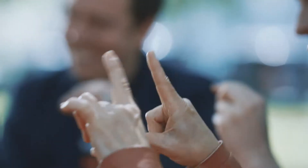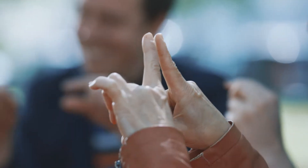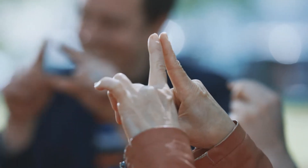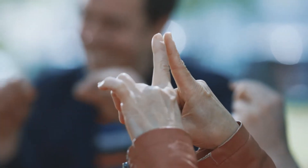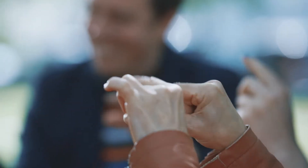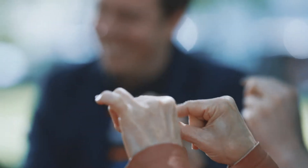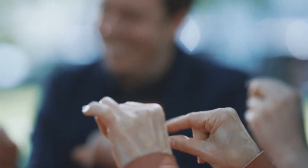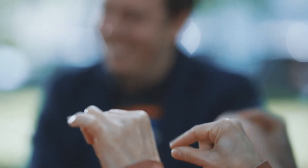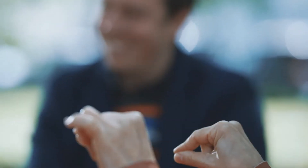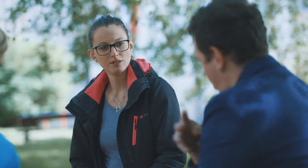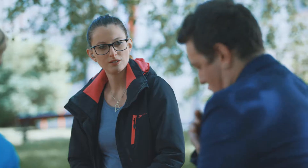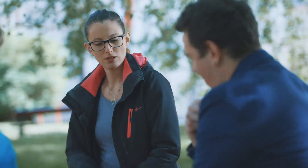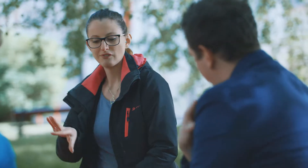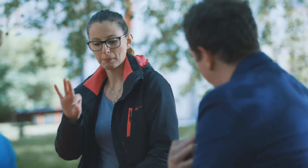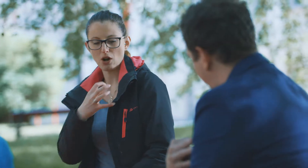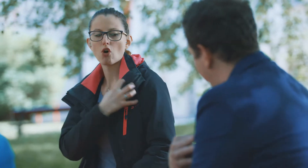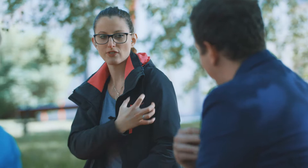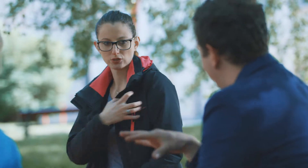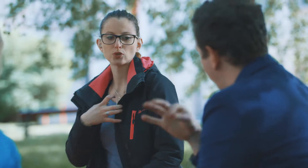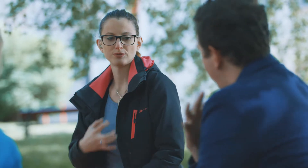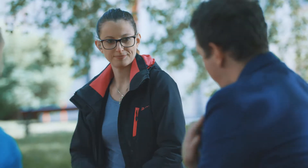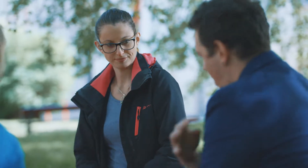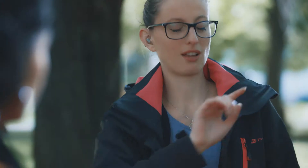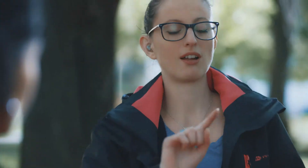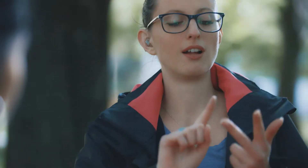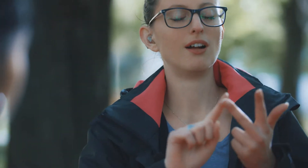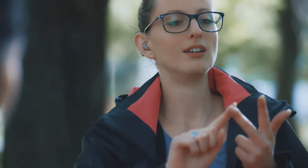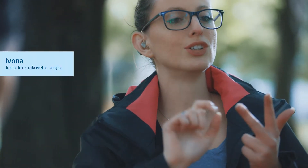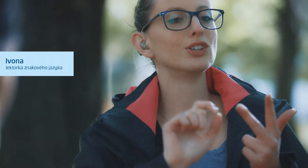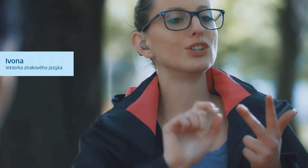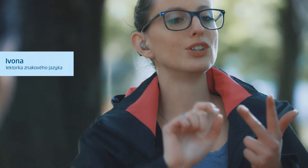Svět neslyšících je podle mě krásnej hlavně díky znakovému jazyku.